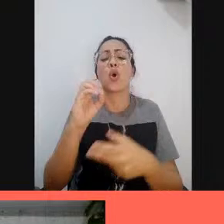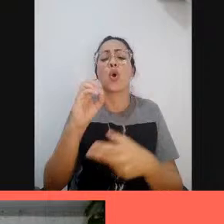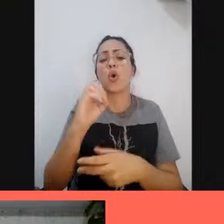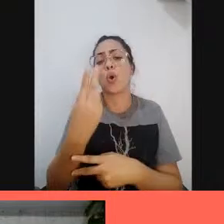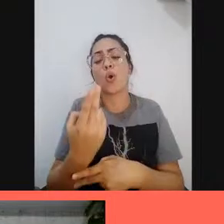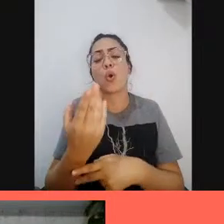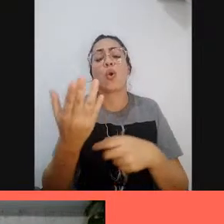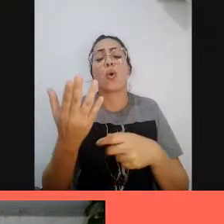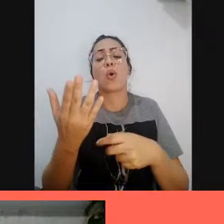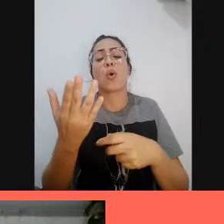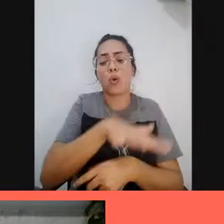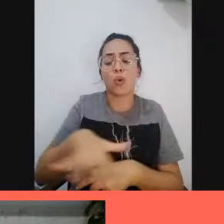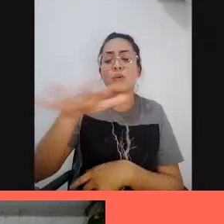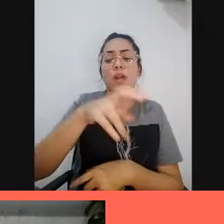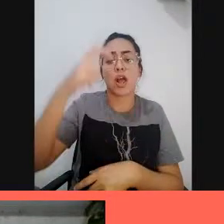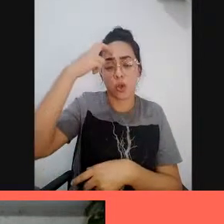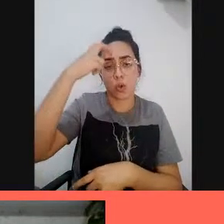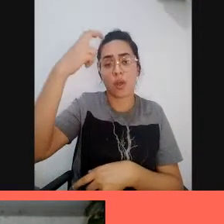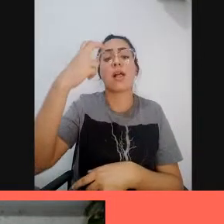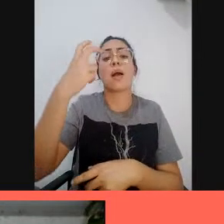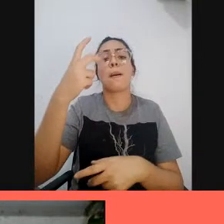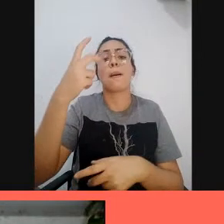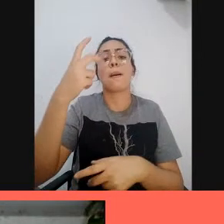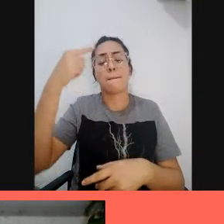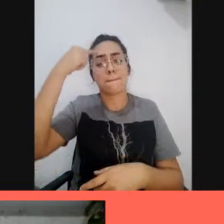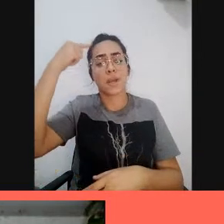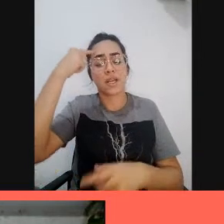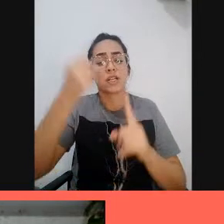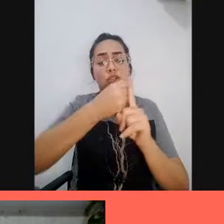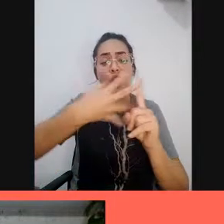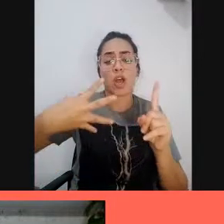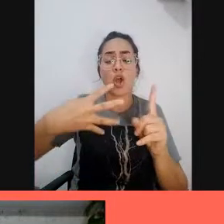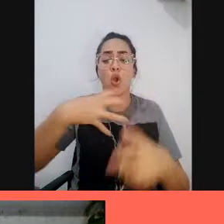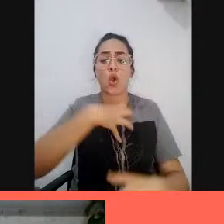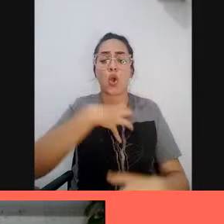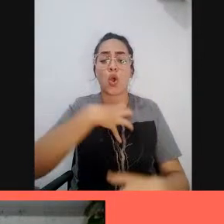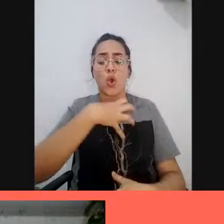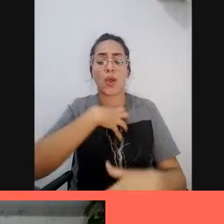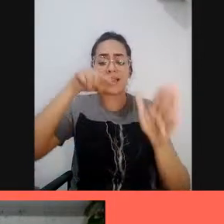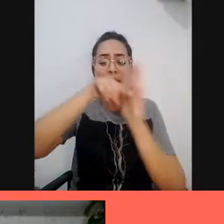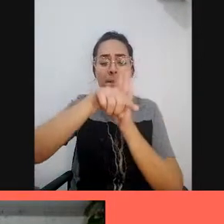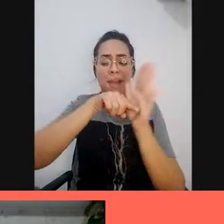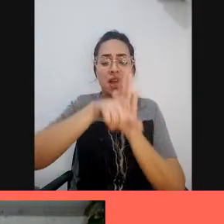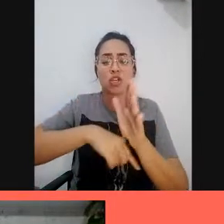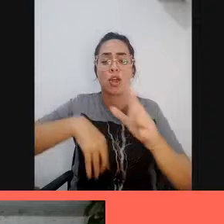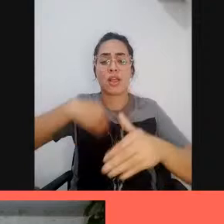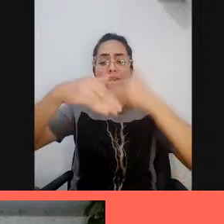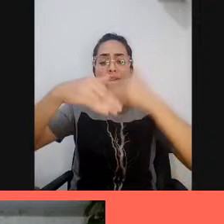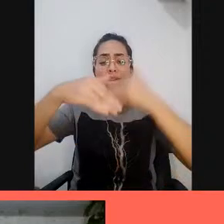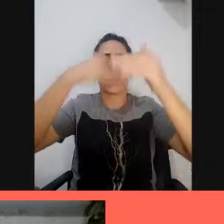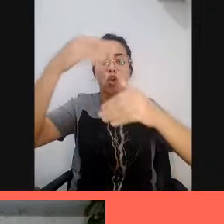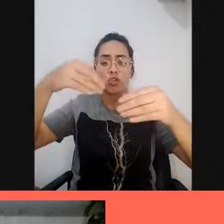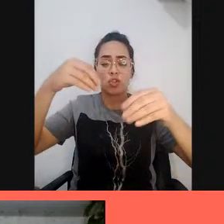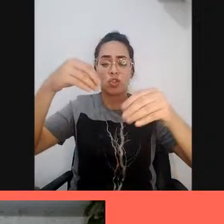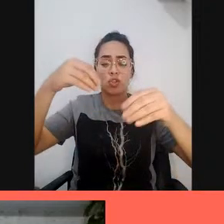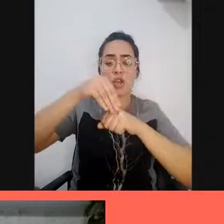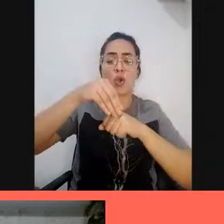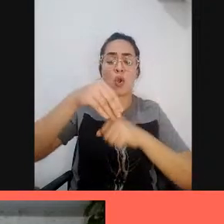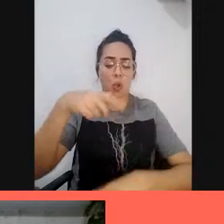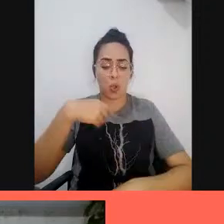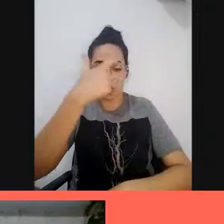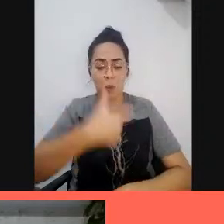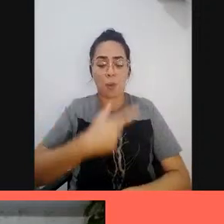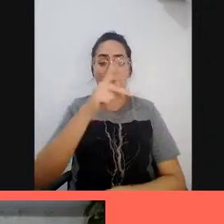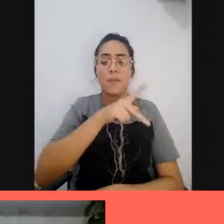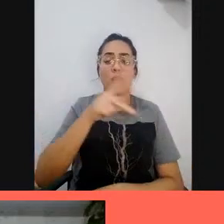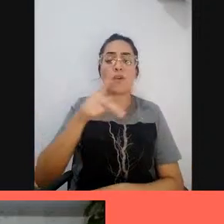culturais? Pensando extensão como forma de pesquisa, de construção, de conhecimento, como professor e aluno, acredito que vai um